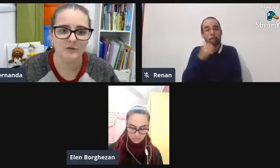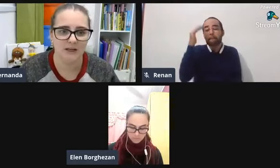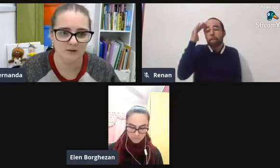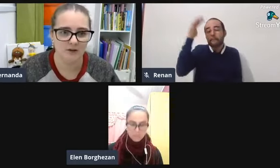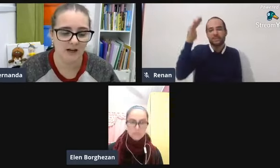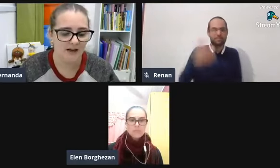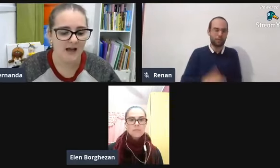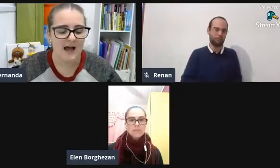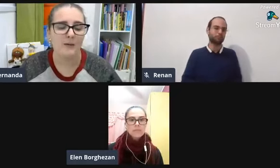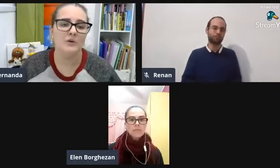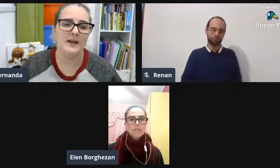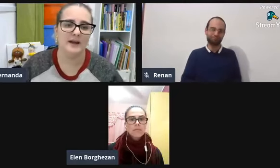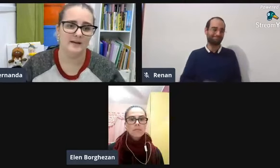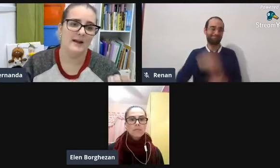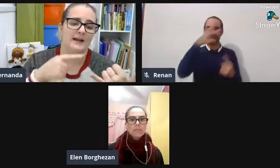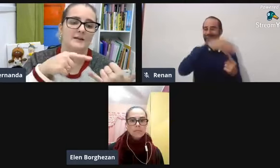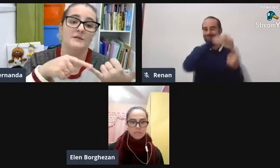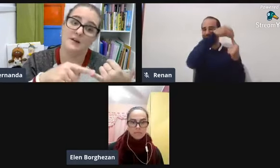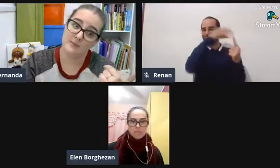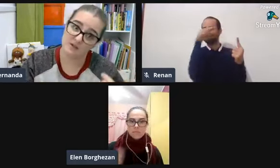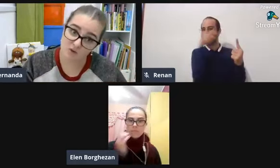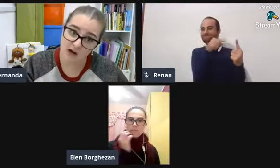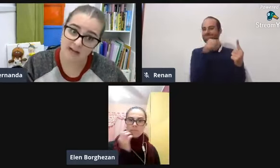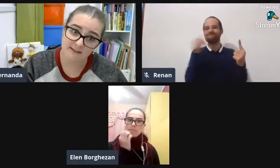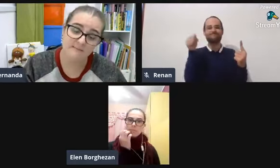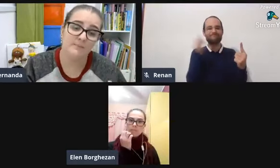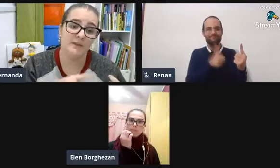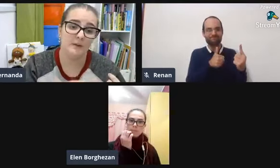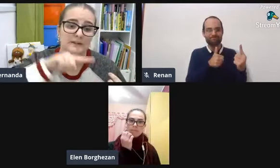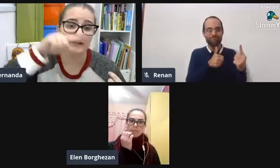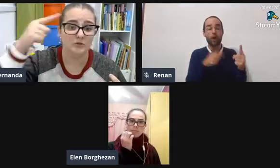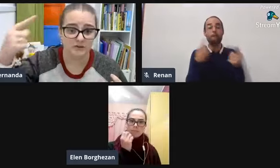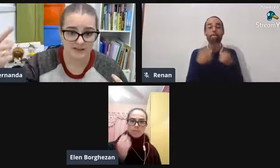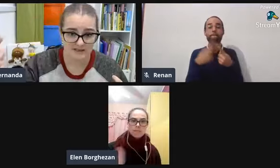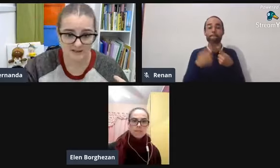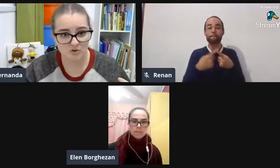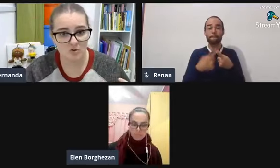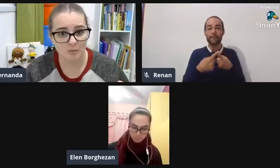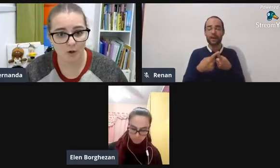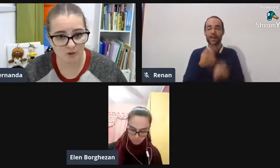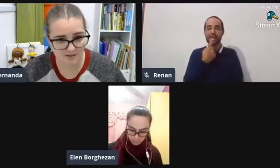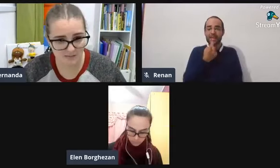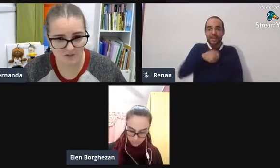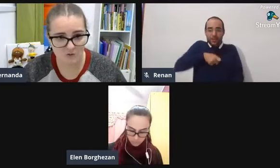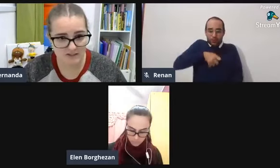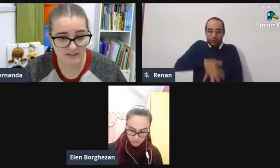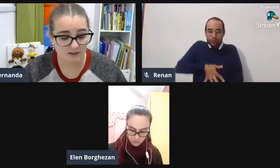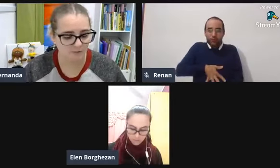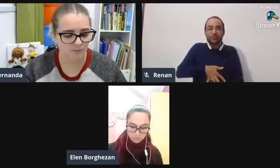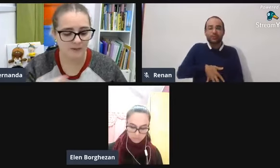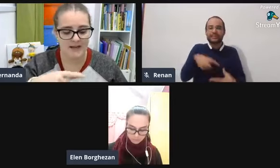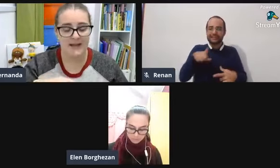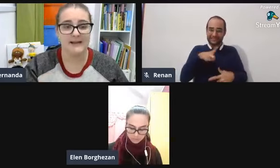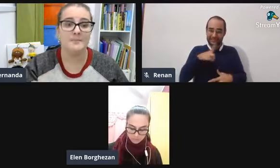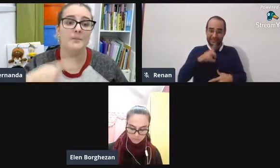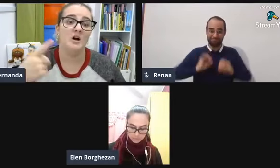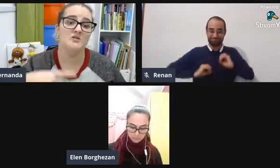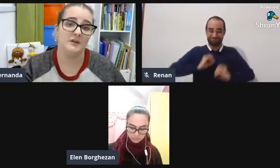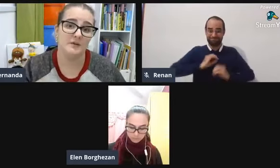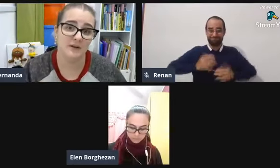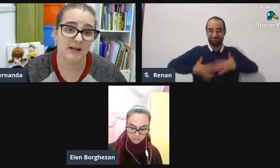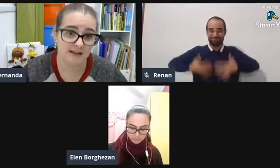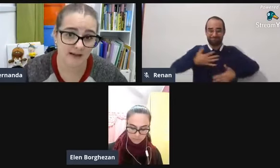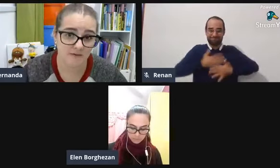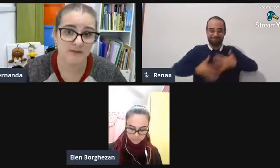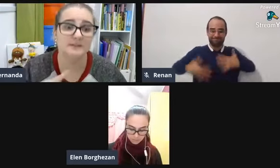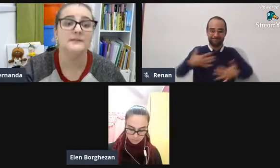sempre sofrendo, né? A mulher, ela fica menstruada, então ela tem toda a questão dos hormônios da menstruação. Ela pode